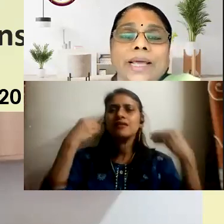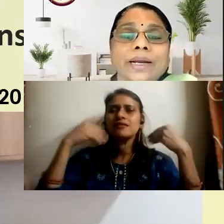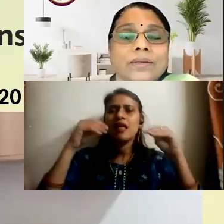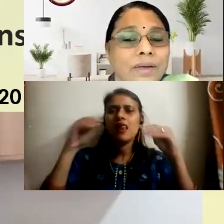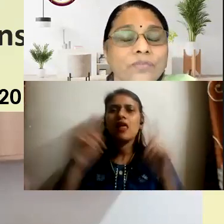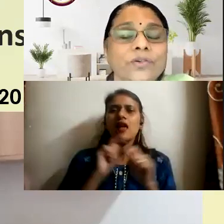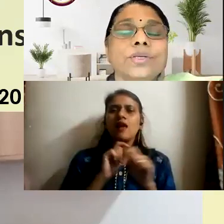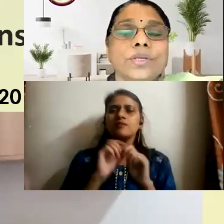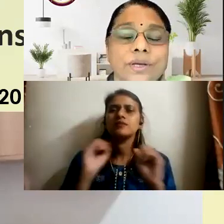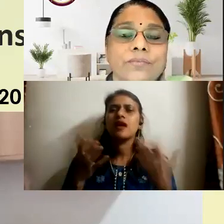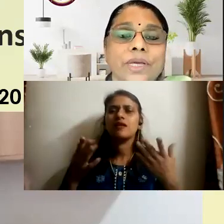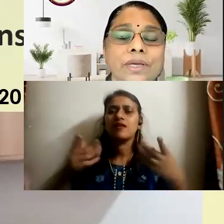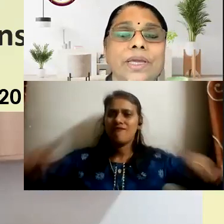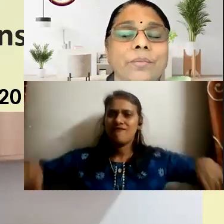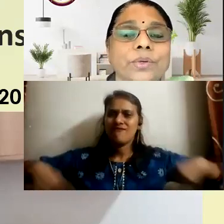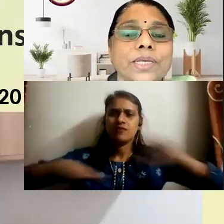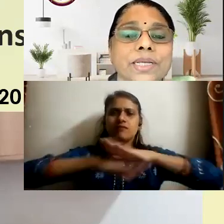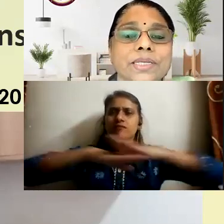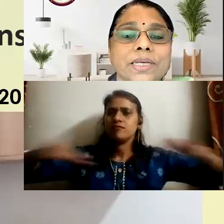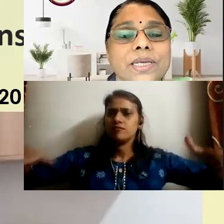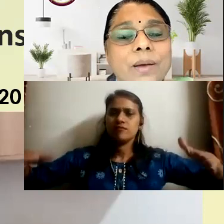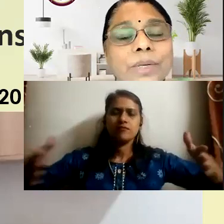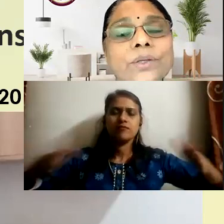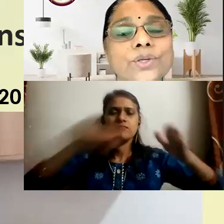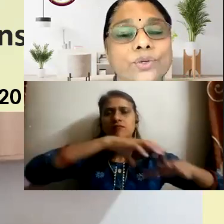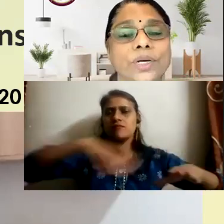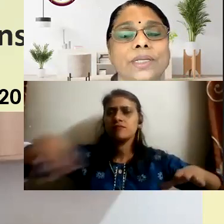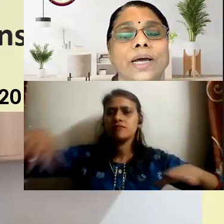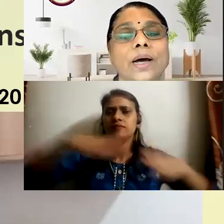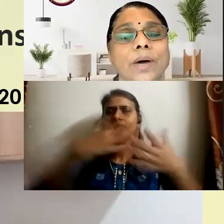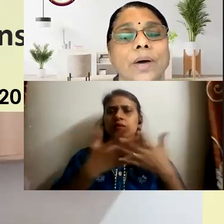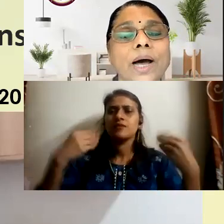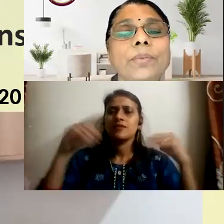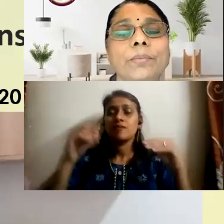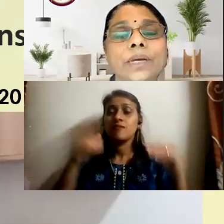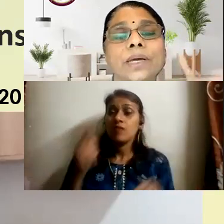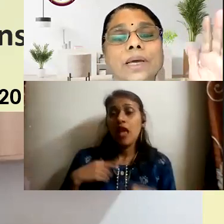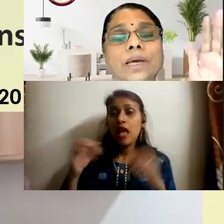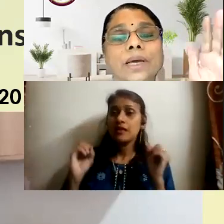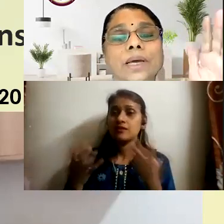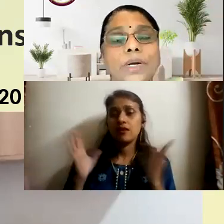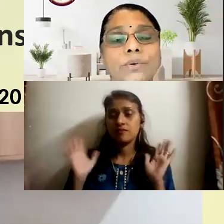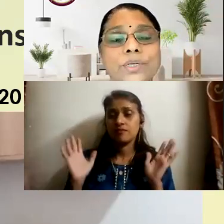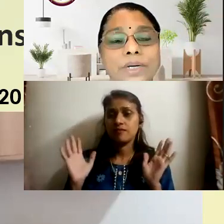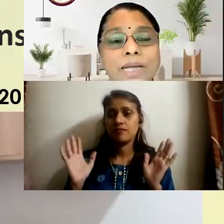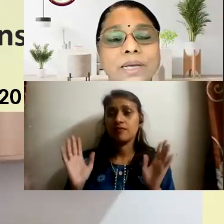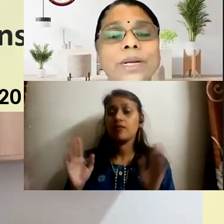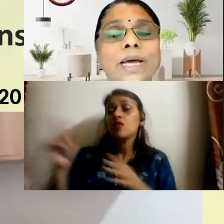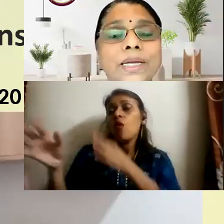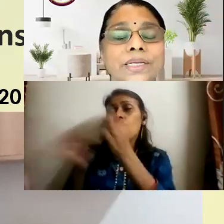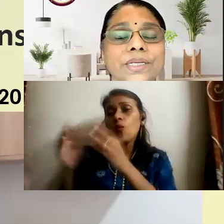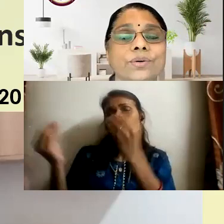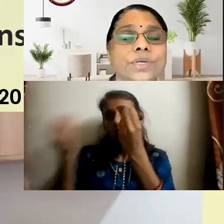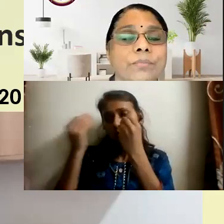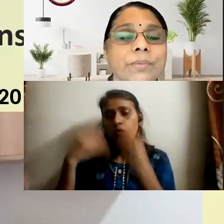And then of course he came to us and says ki humne to shuru kar diya, ab aap hame इसके ऊपर कुछ ढांचा बना